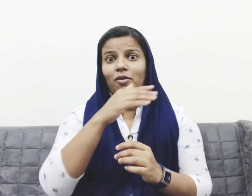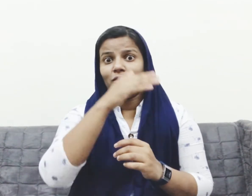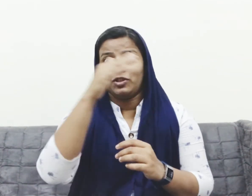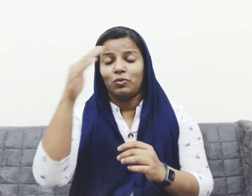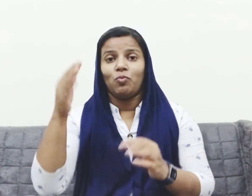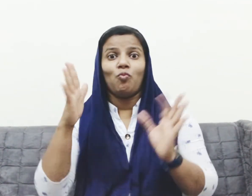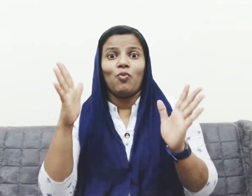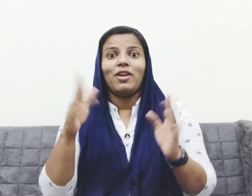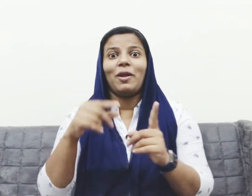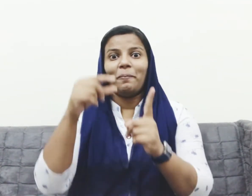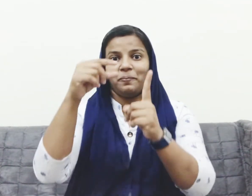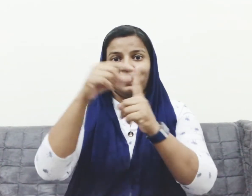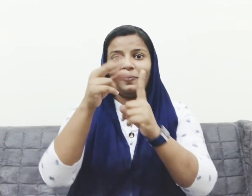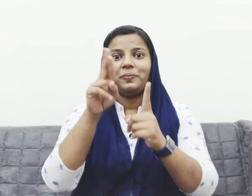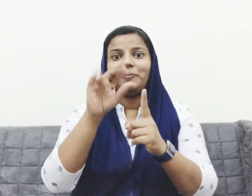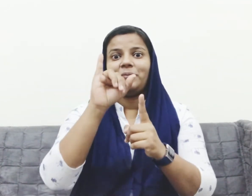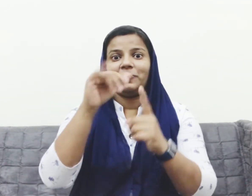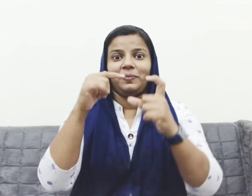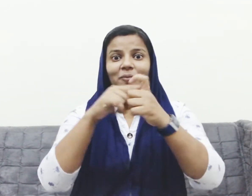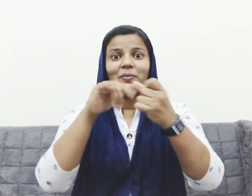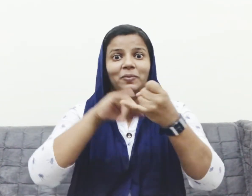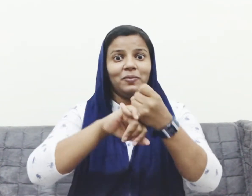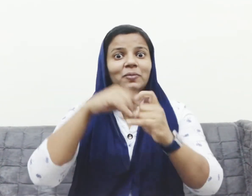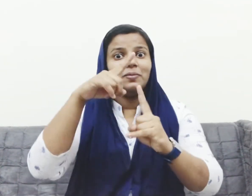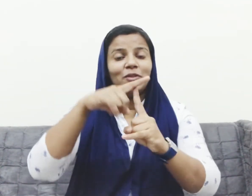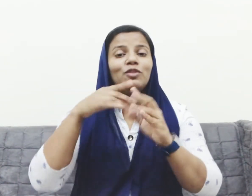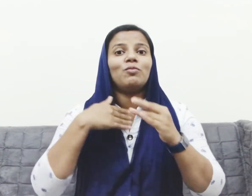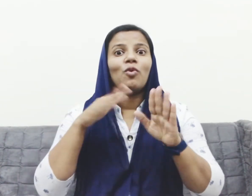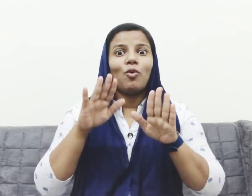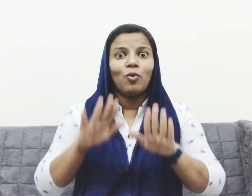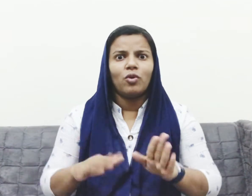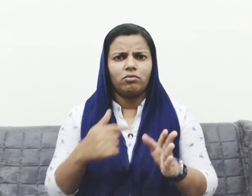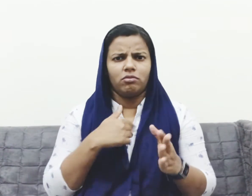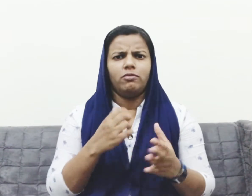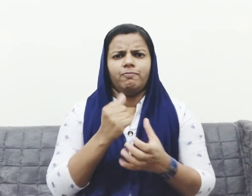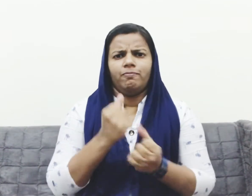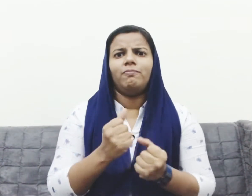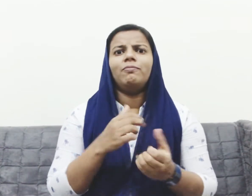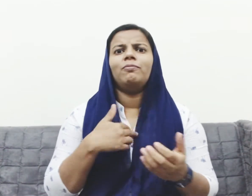കൂടെ കടന്നുപോയൊരു മഹാപുരോഹിതനായി നമുക്കുള്ളത് കൊണ്ട് നമ്മുടെ സ്വീകാരം പിടിച്ചു കൊള്ളുക.